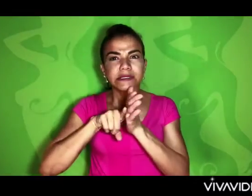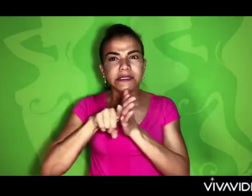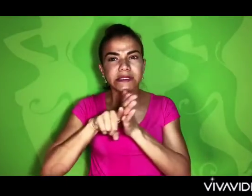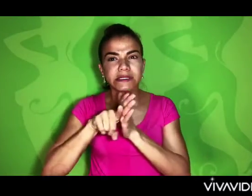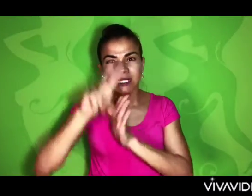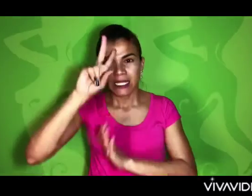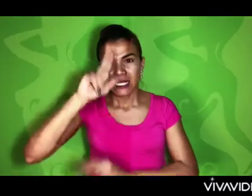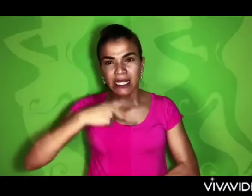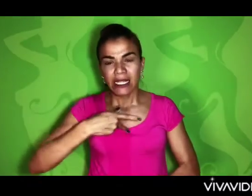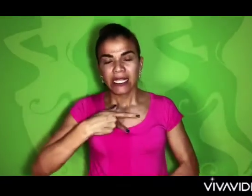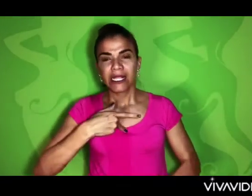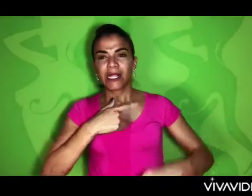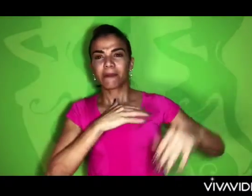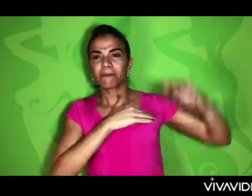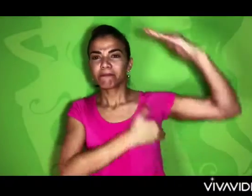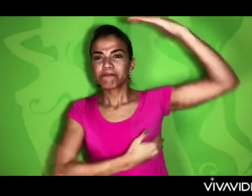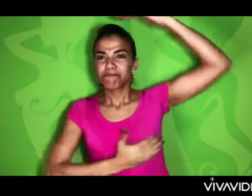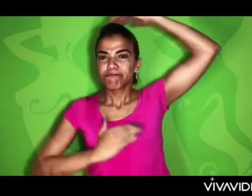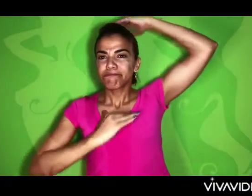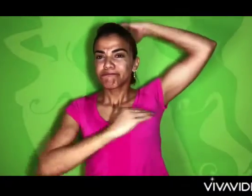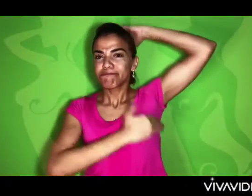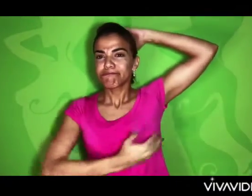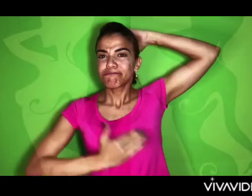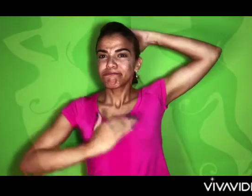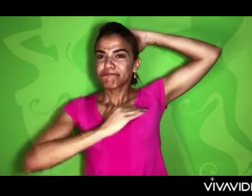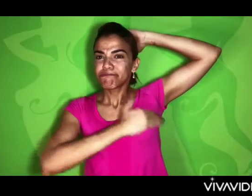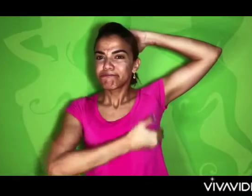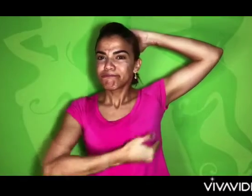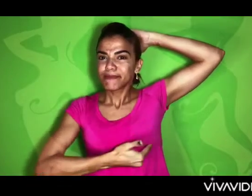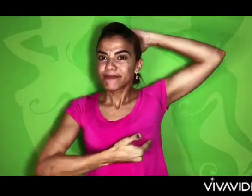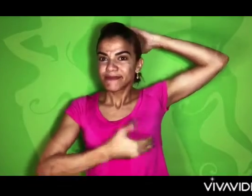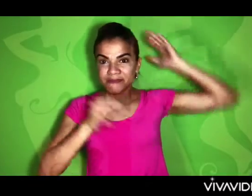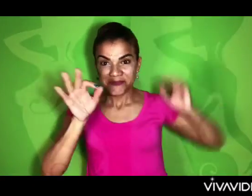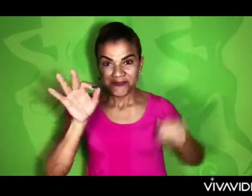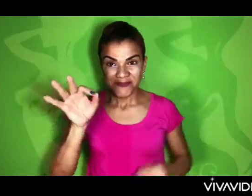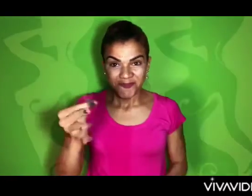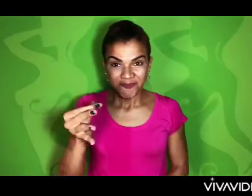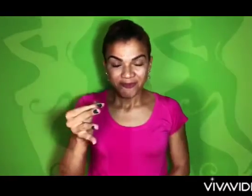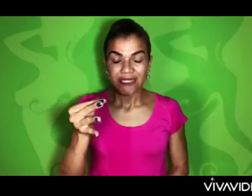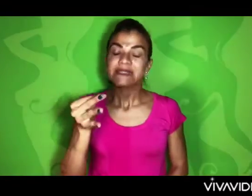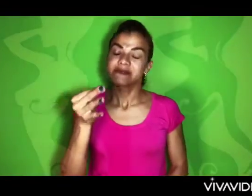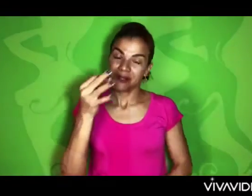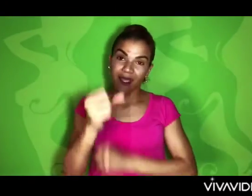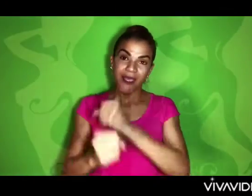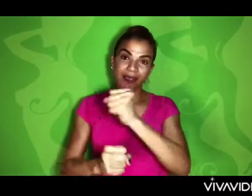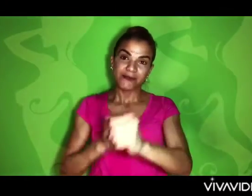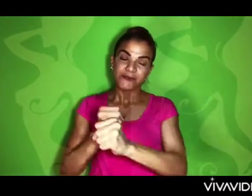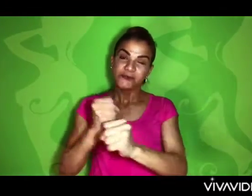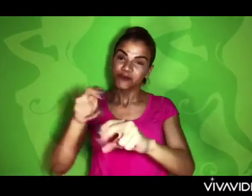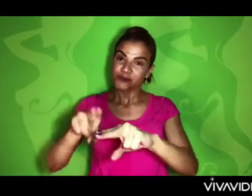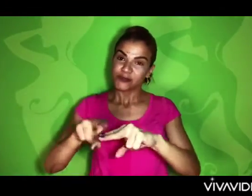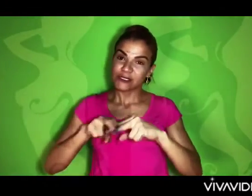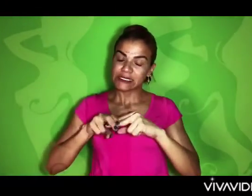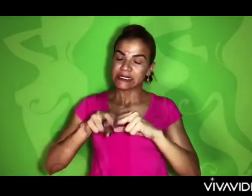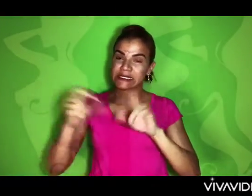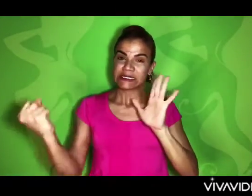Alerta nos lembra também da importância do autocuidado e da saúde das mamas